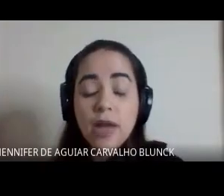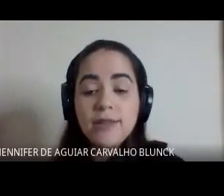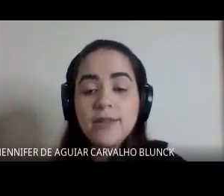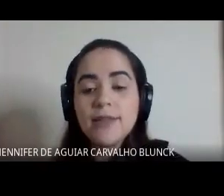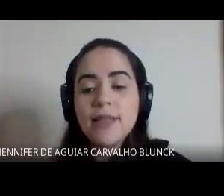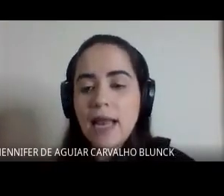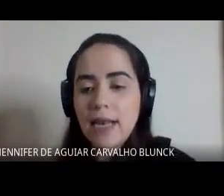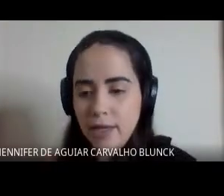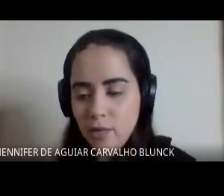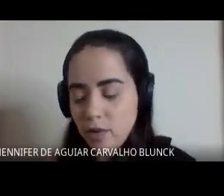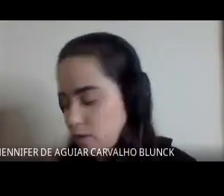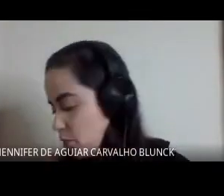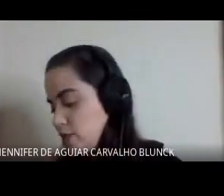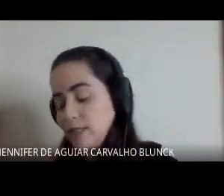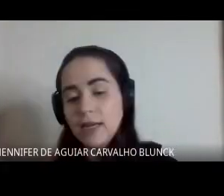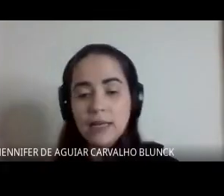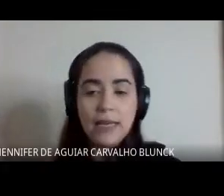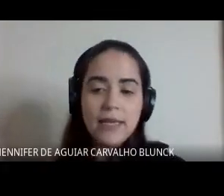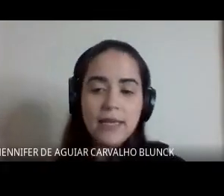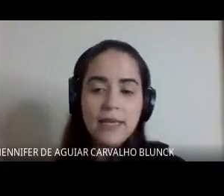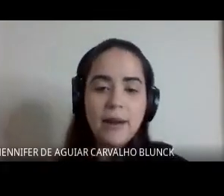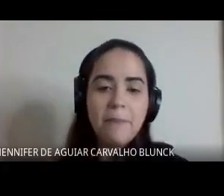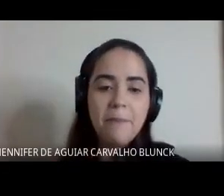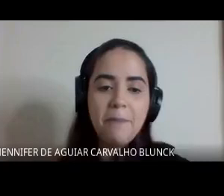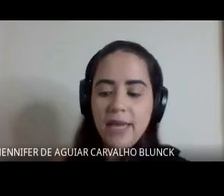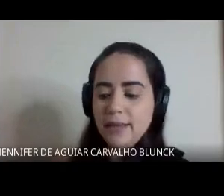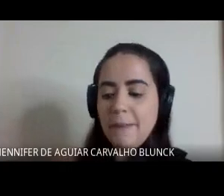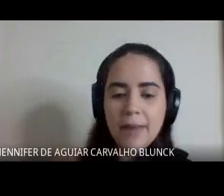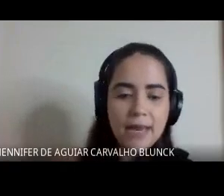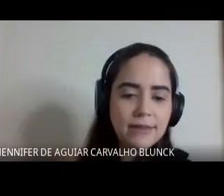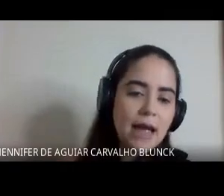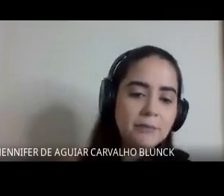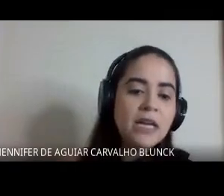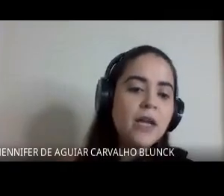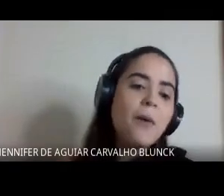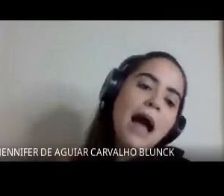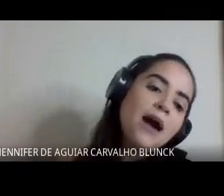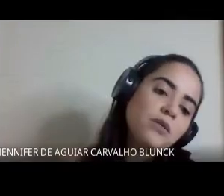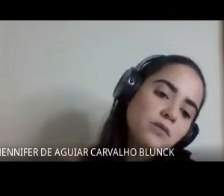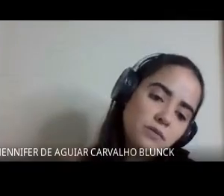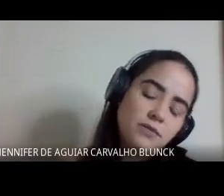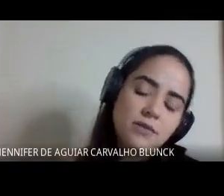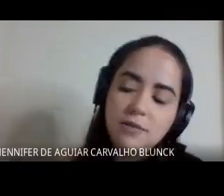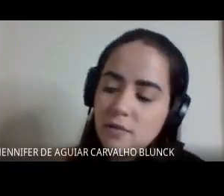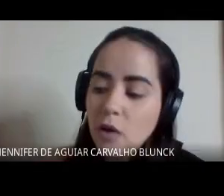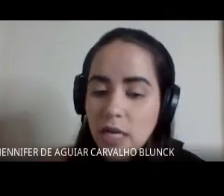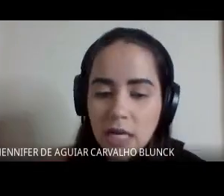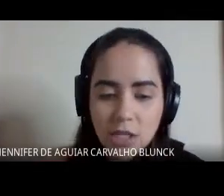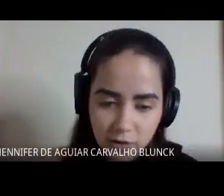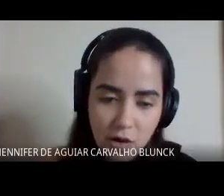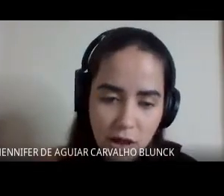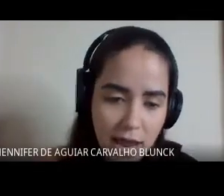surdos sejam fluentes na língua. Então, por isso, essa letra B também está errada. Então, a